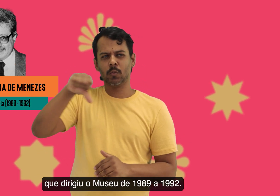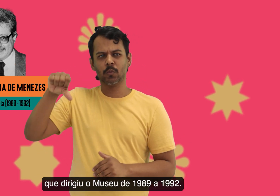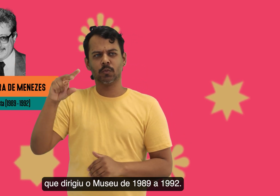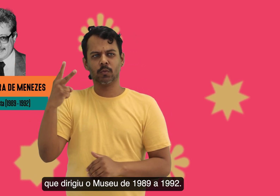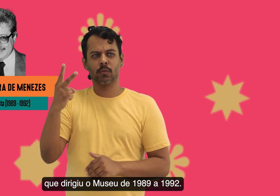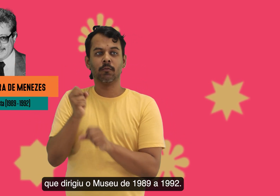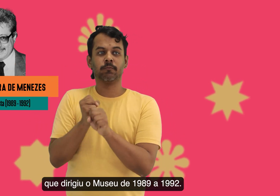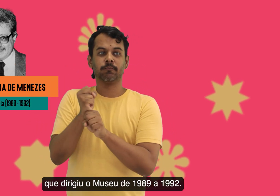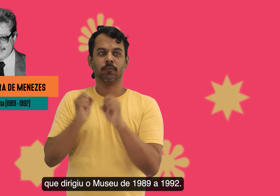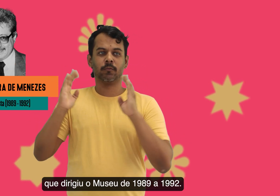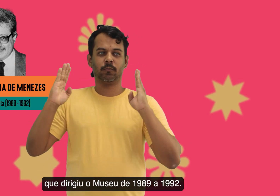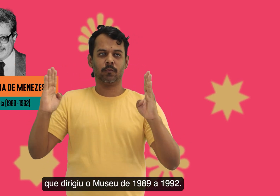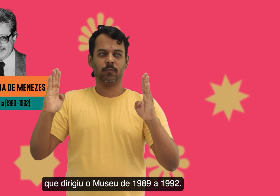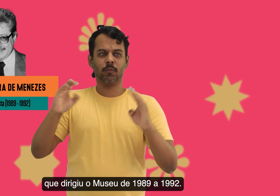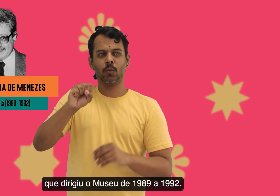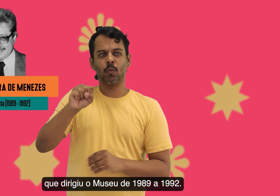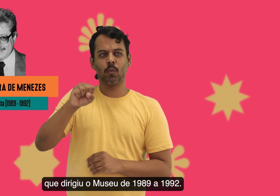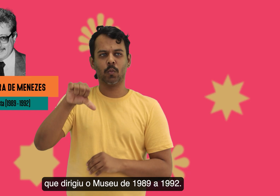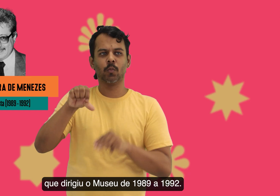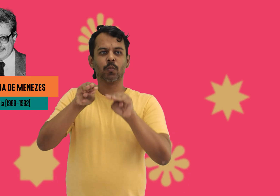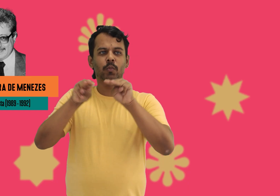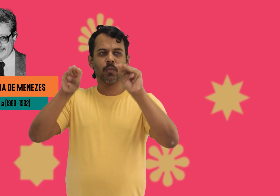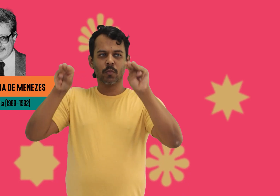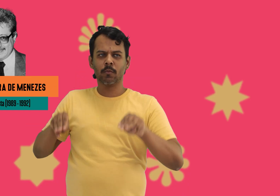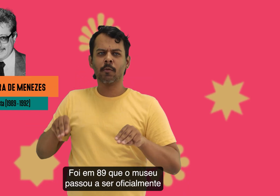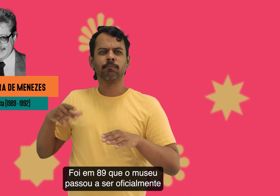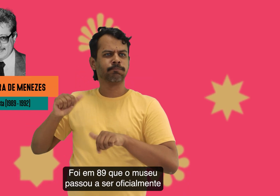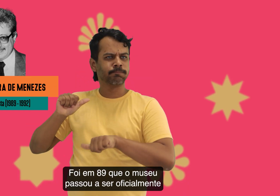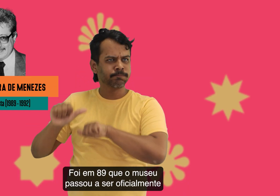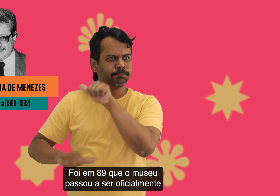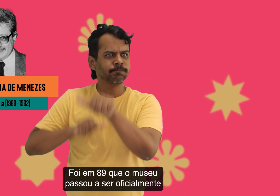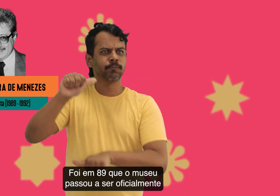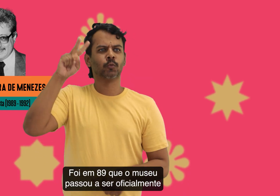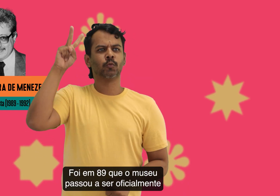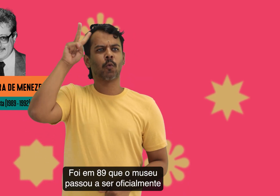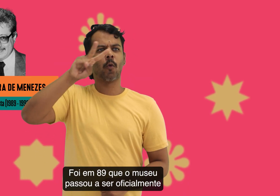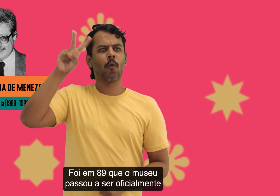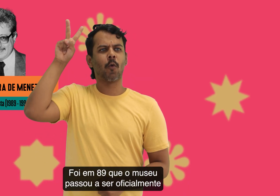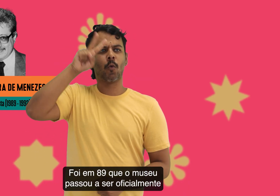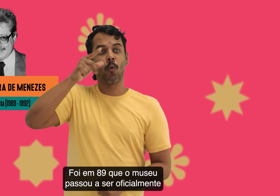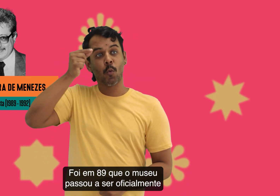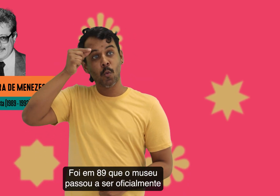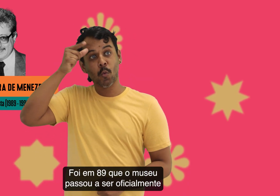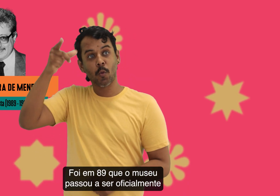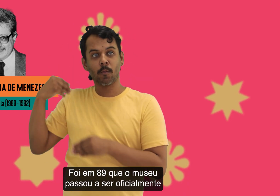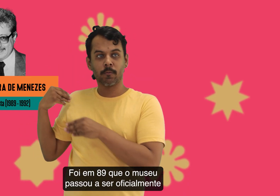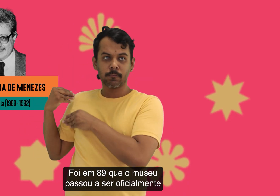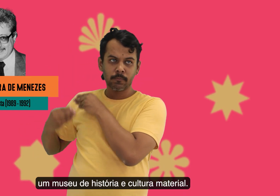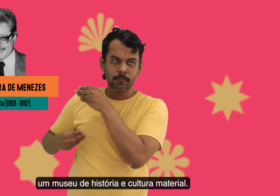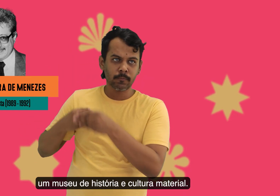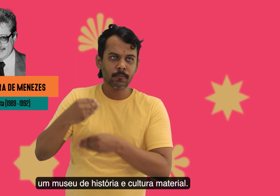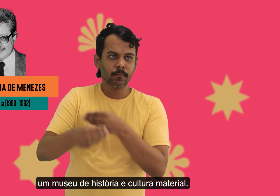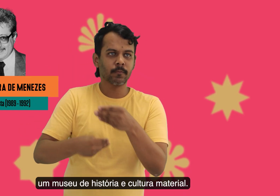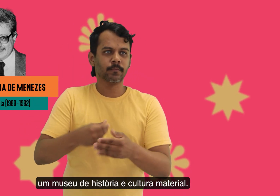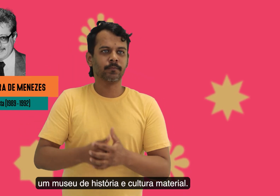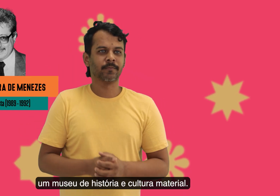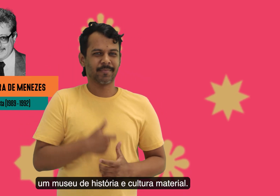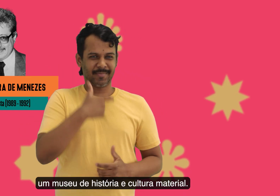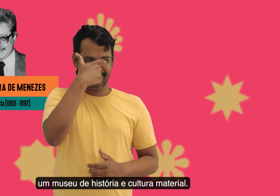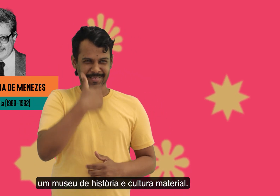de 1989 a 1992. Foi em 89 que o museu passou a ser oficialmente um museu de história e